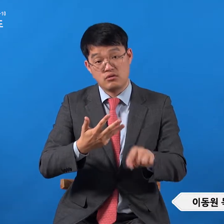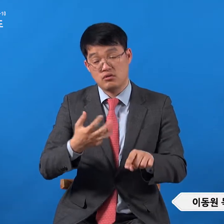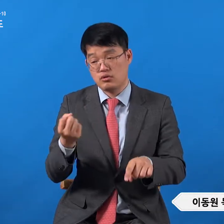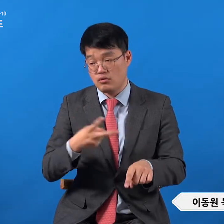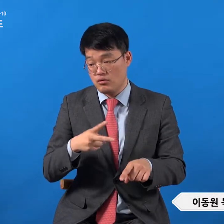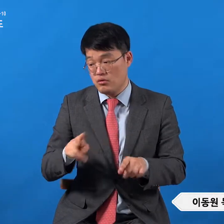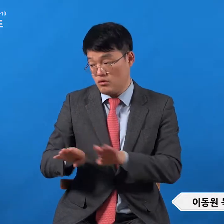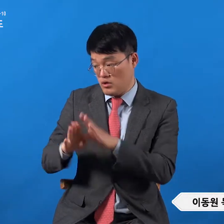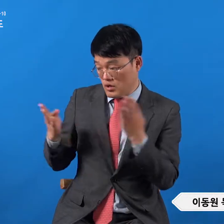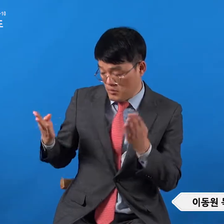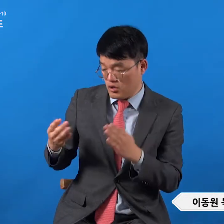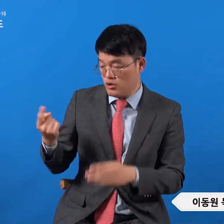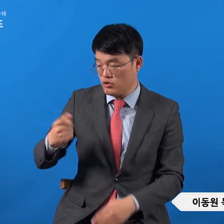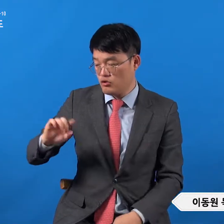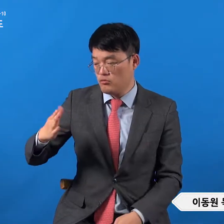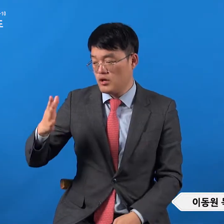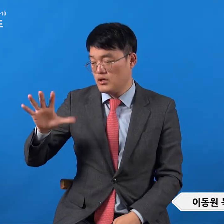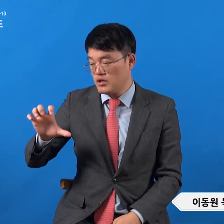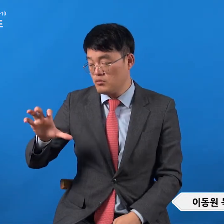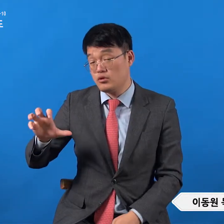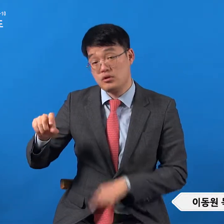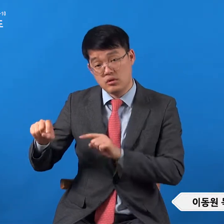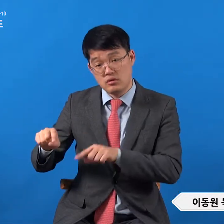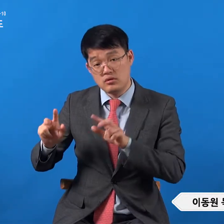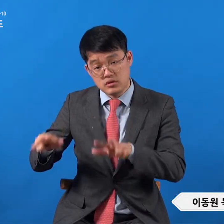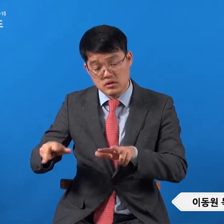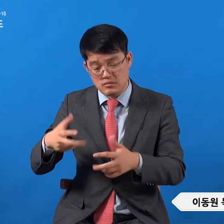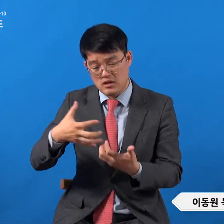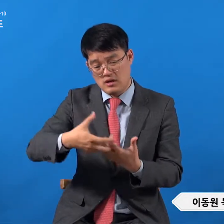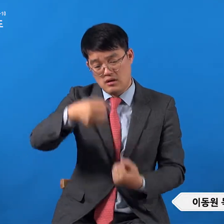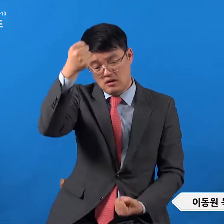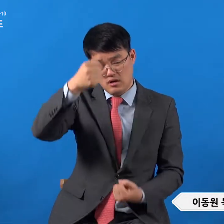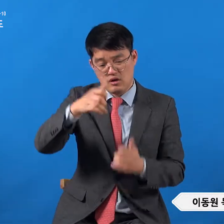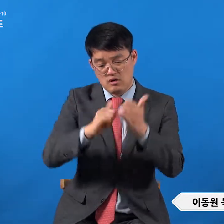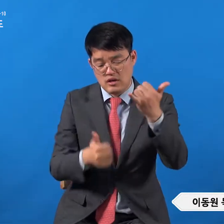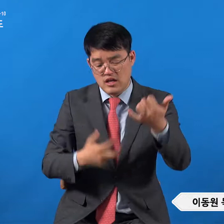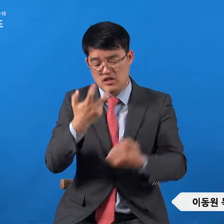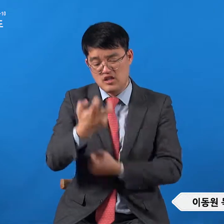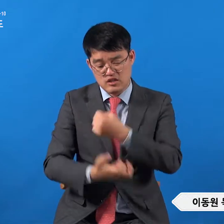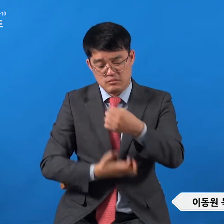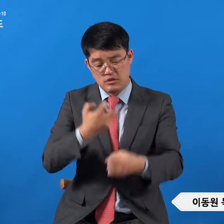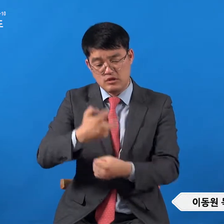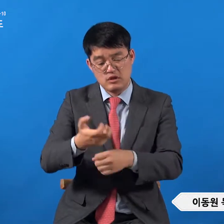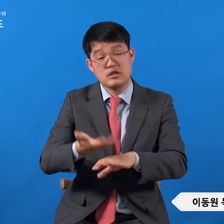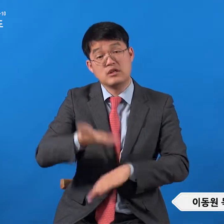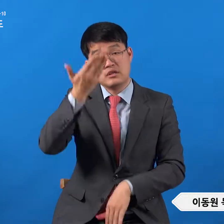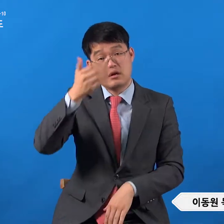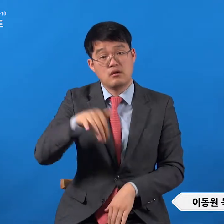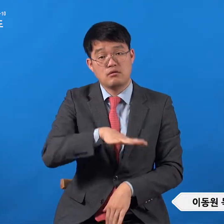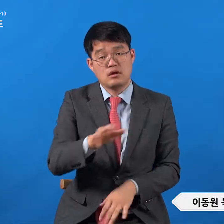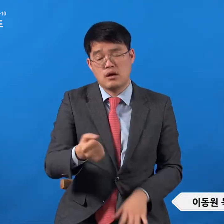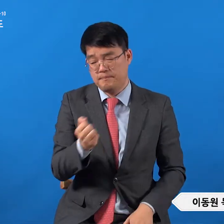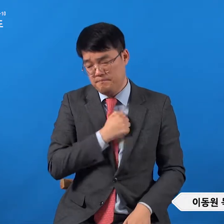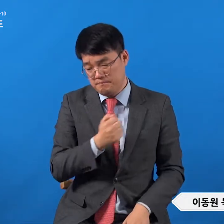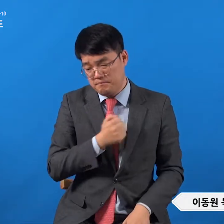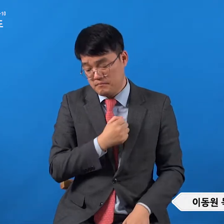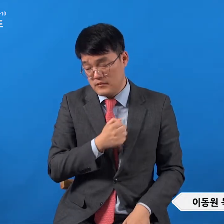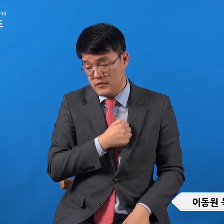따지면 벌써 70년 이상의 분단의 역사가 지속되고 있습니다. 답답한 우리는